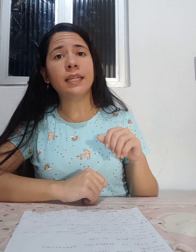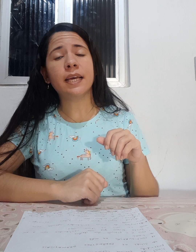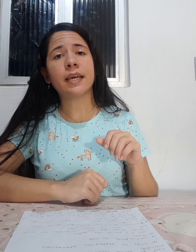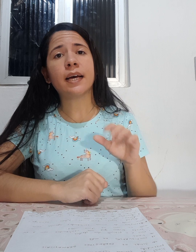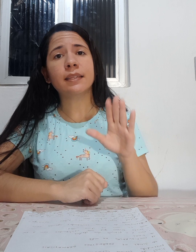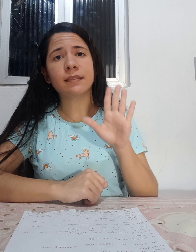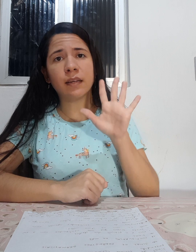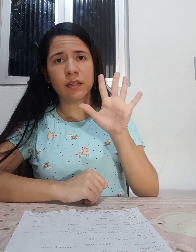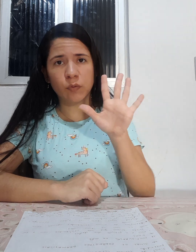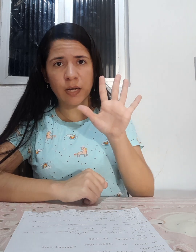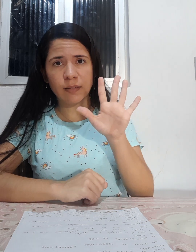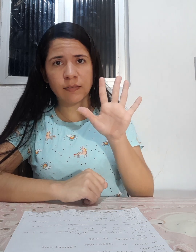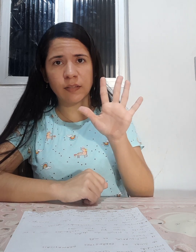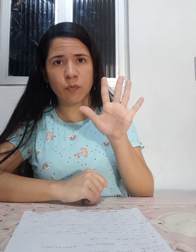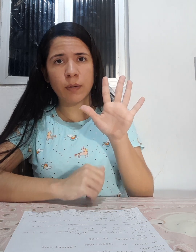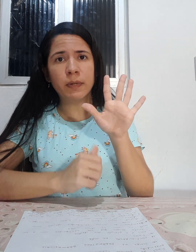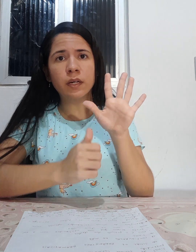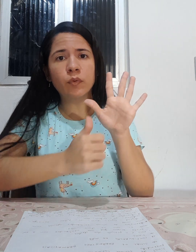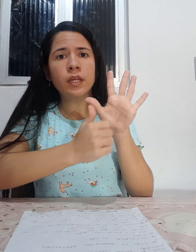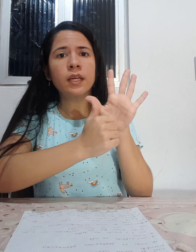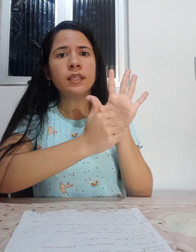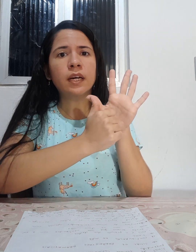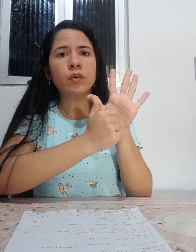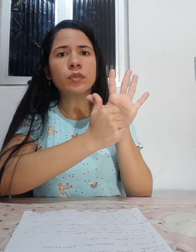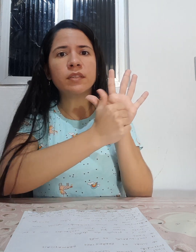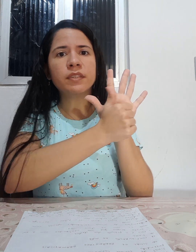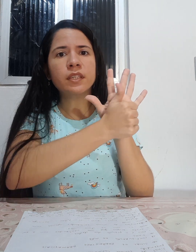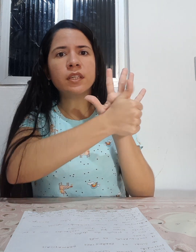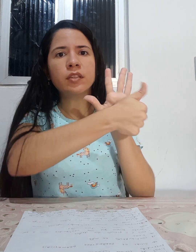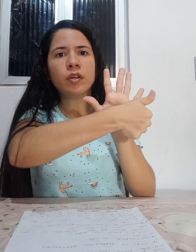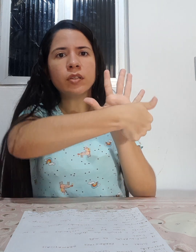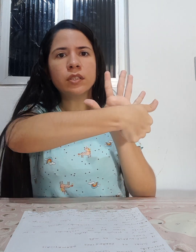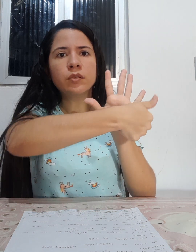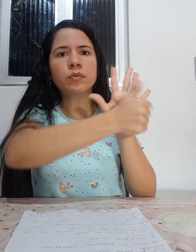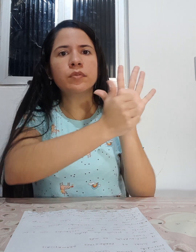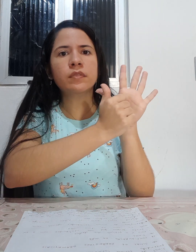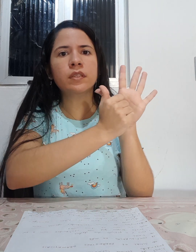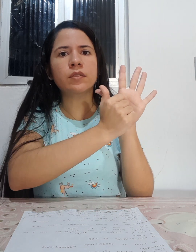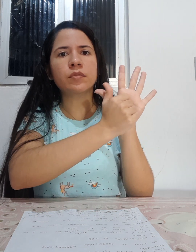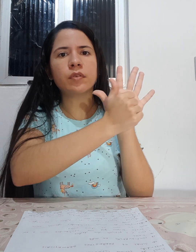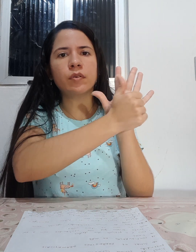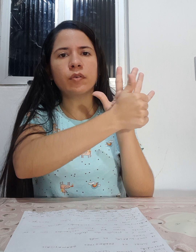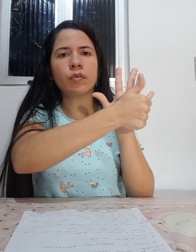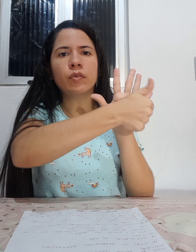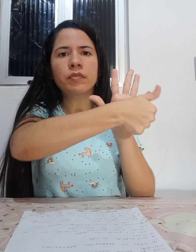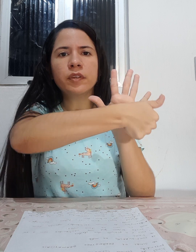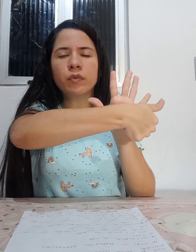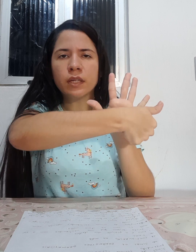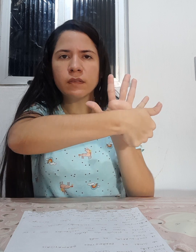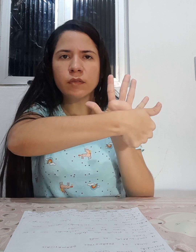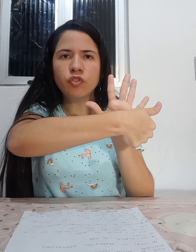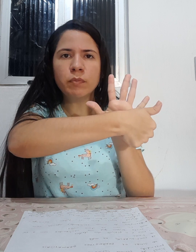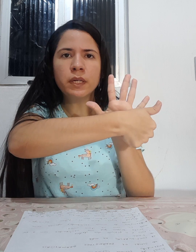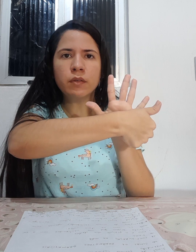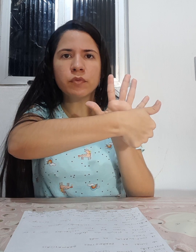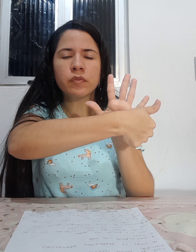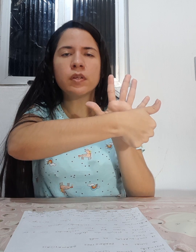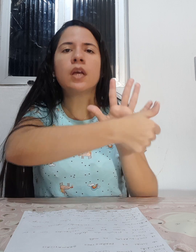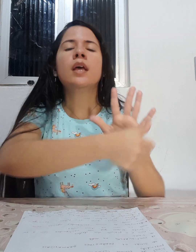é realizado assim com a mão e a outra vem aqui tocando os dedos, ó, configuração de mãos.